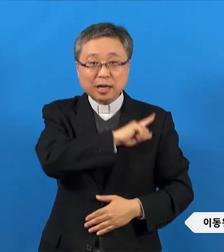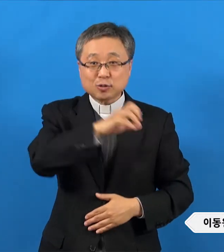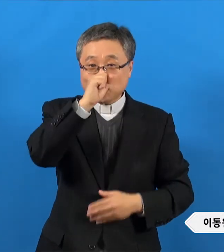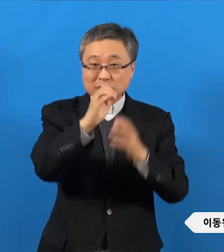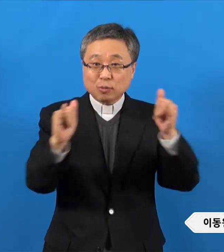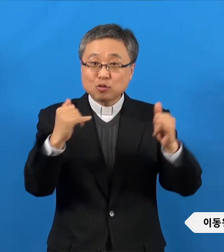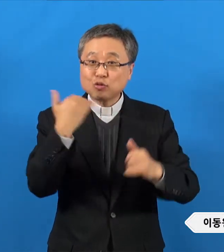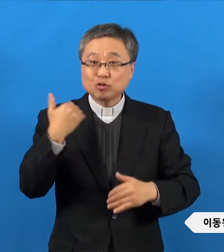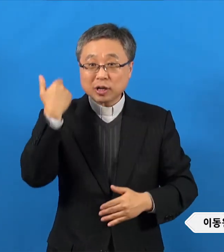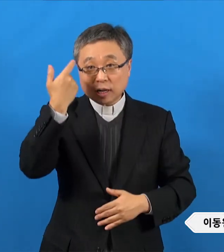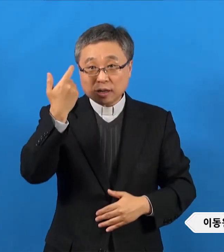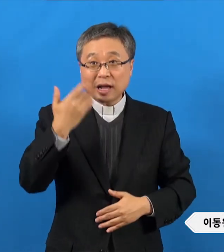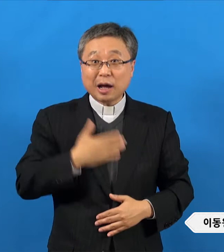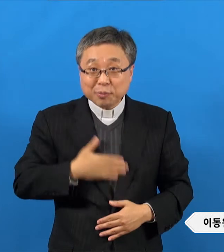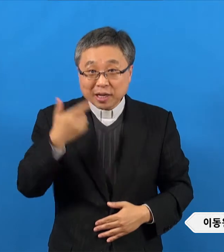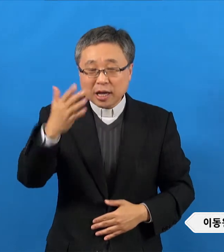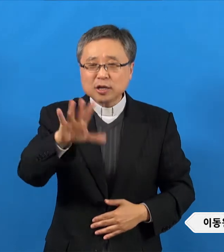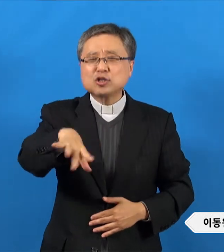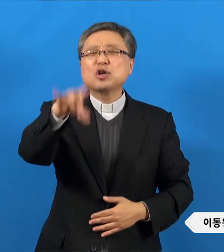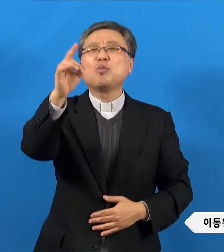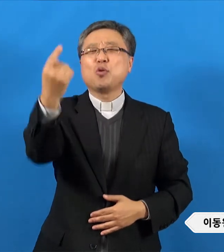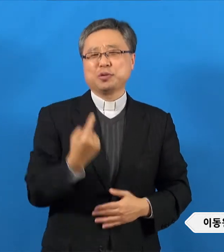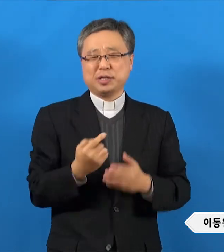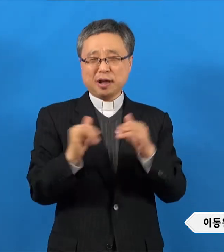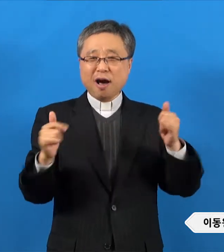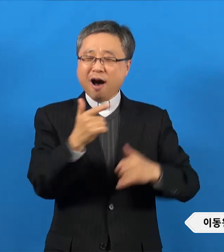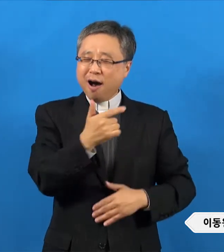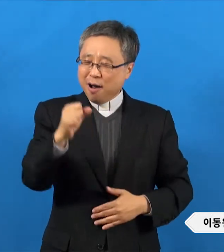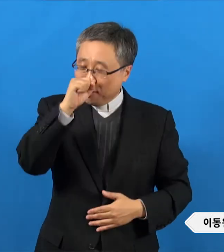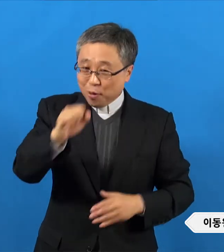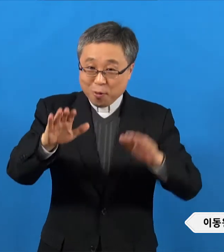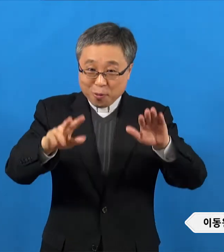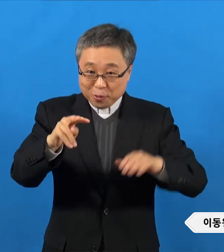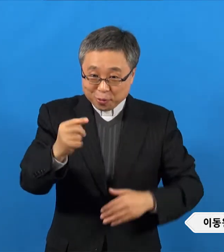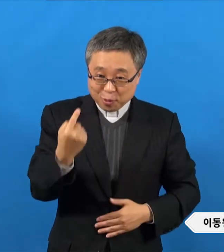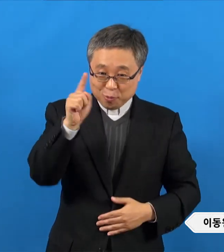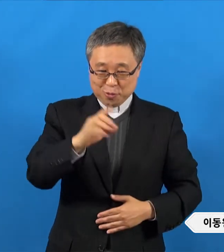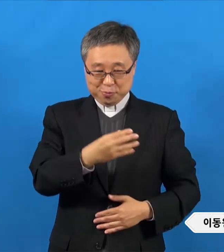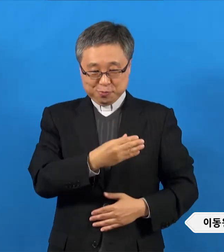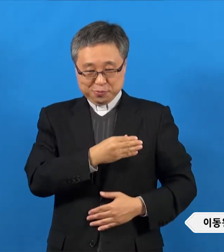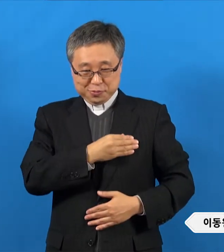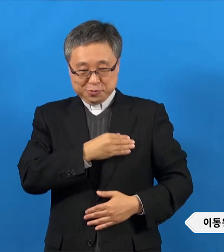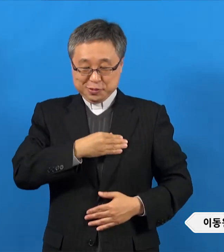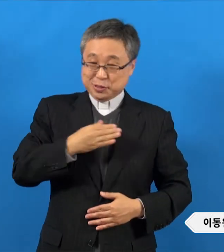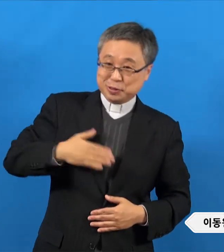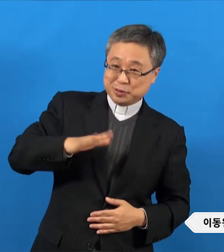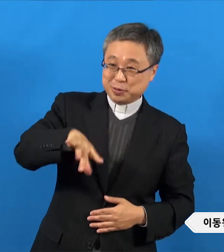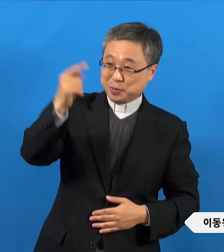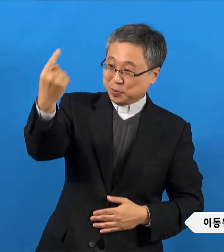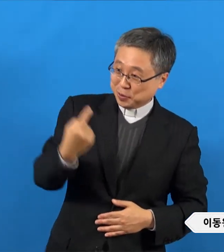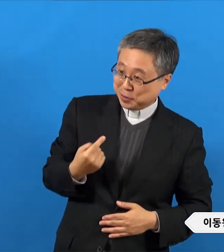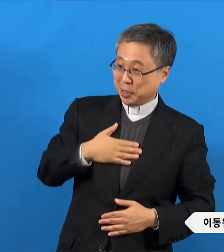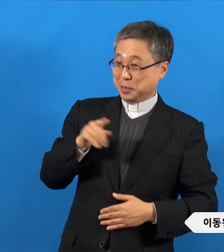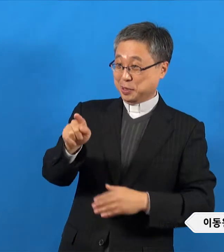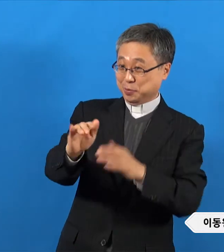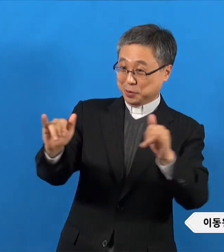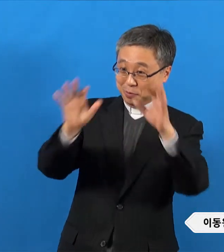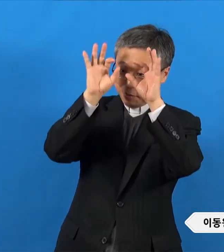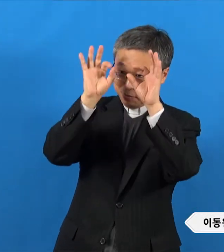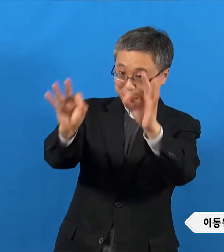압니까? 교회 처음 나오는 사람. 너무너무 좋아요. 오늘도 이렇게 붙이고 처음 나오신 분, 제가 그분만 지금 쳐다보고 있어요.